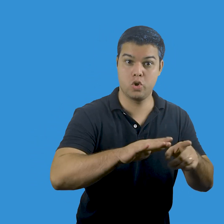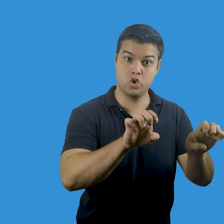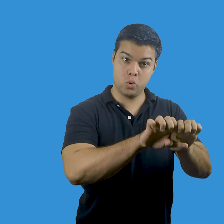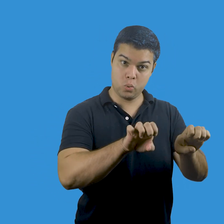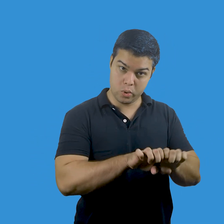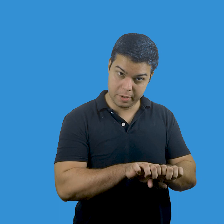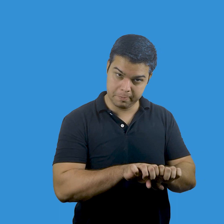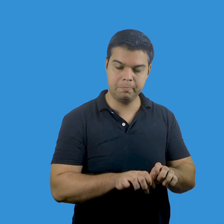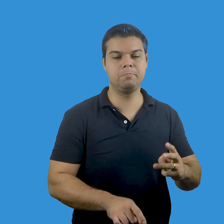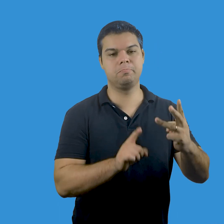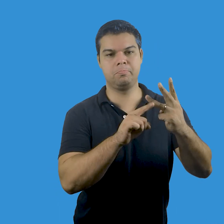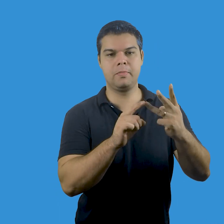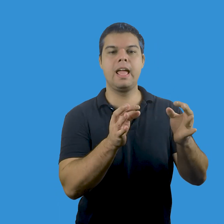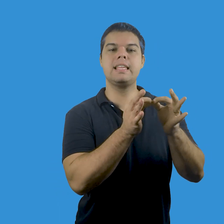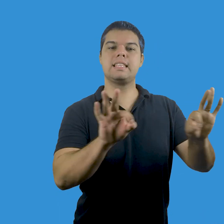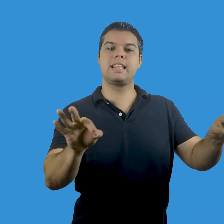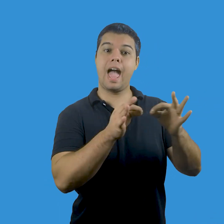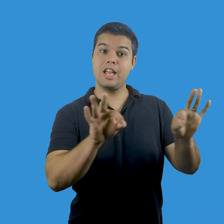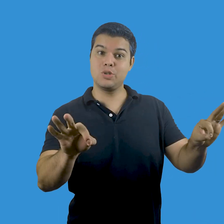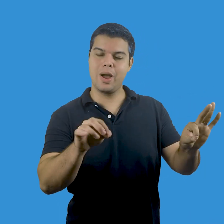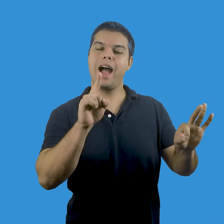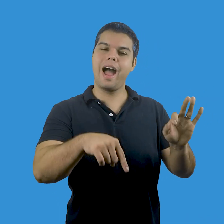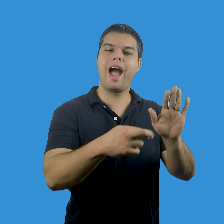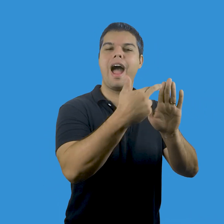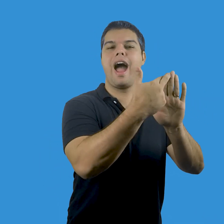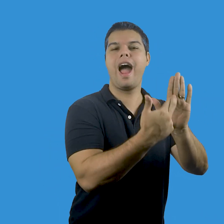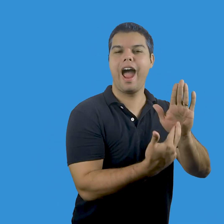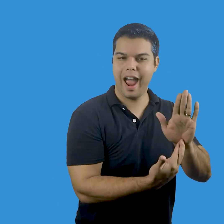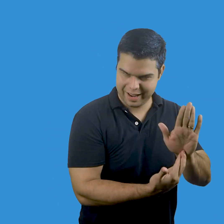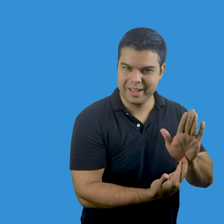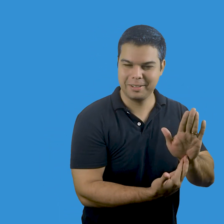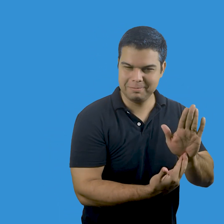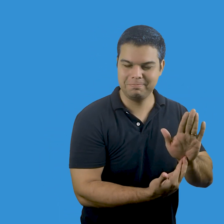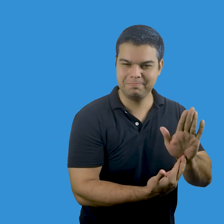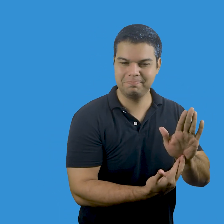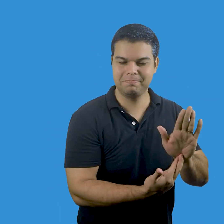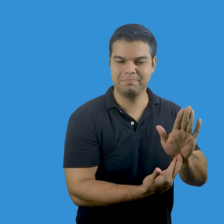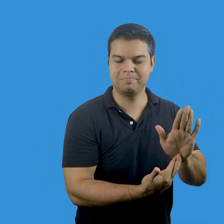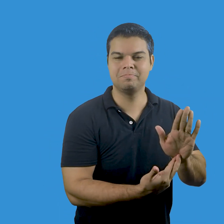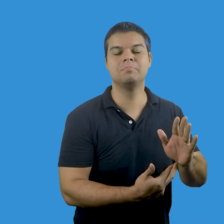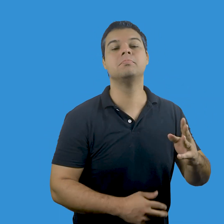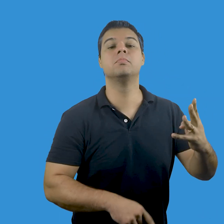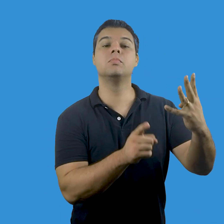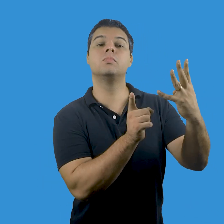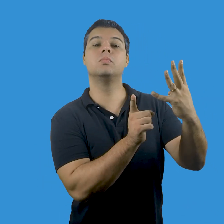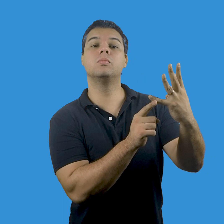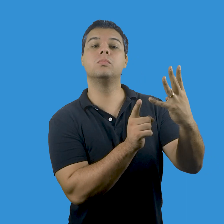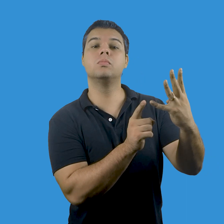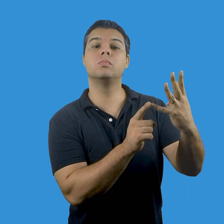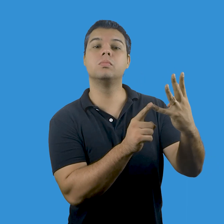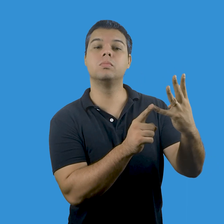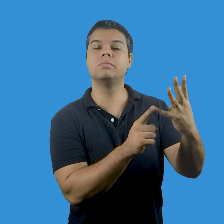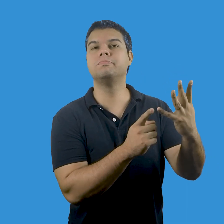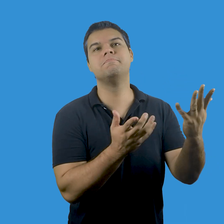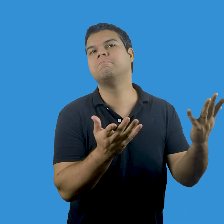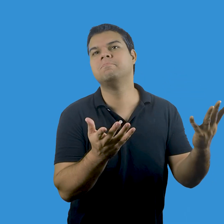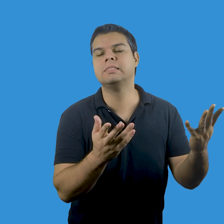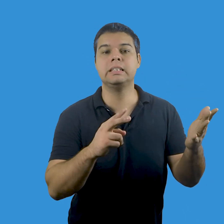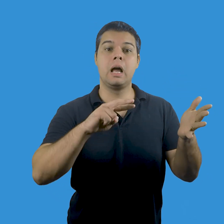dos sinais, os sintáticos, que são as regras necessárias para a construção das sentenças em Libras,